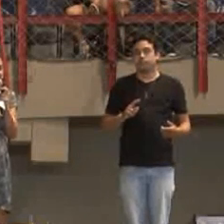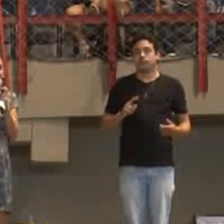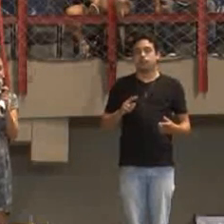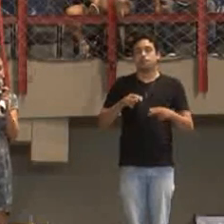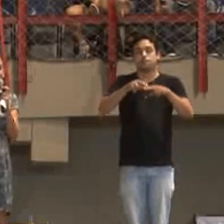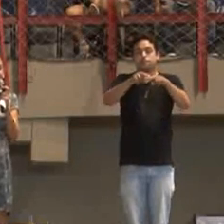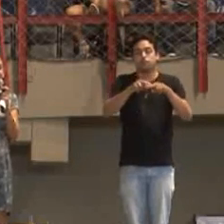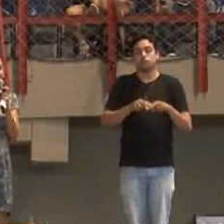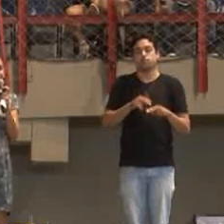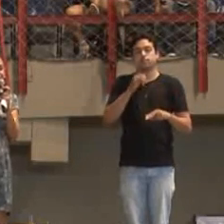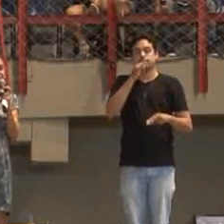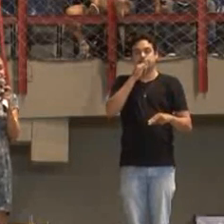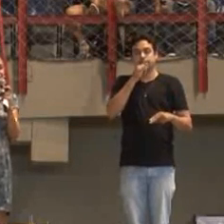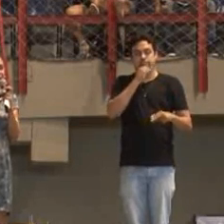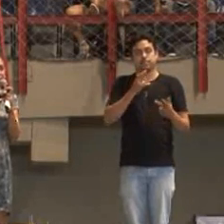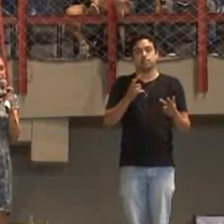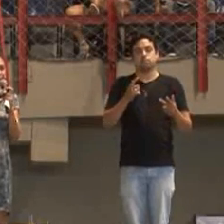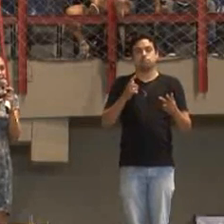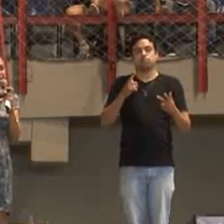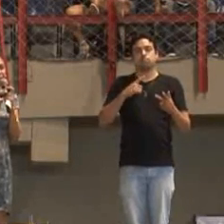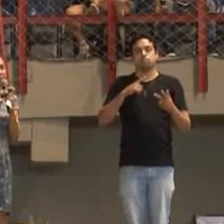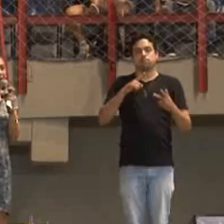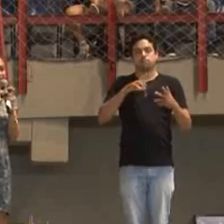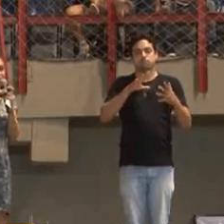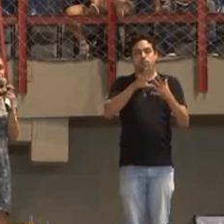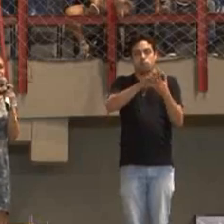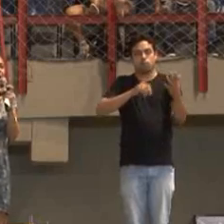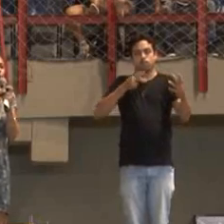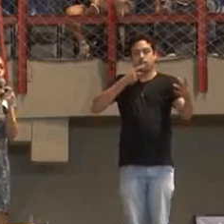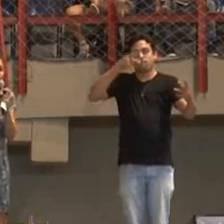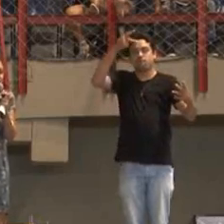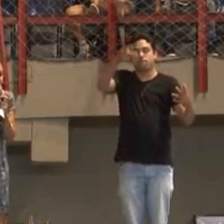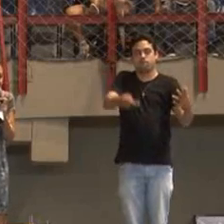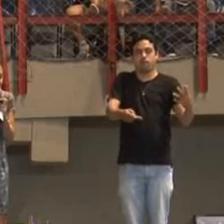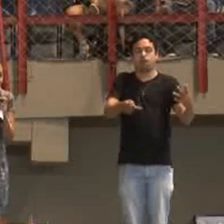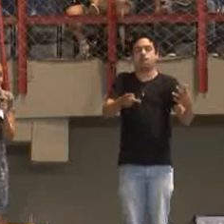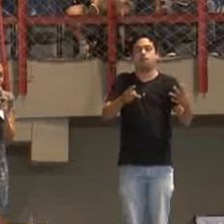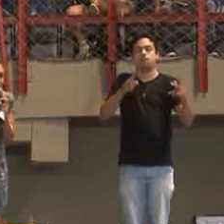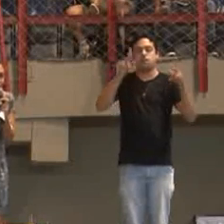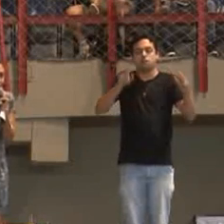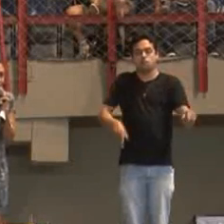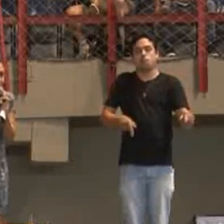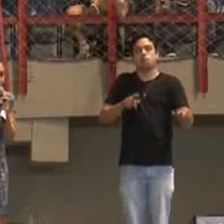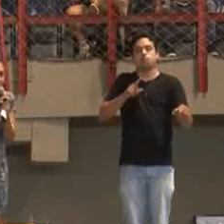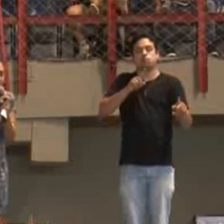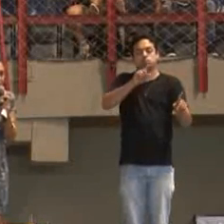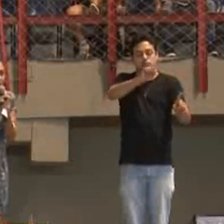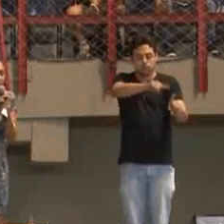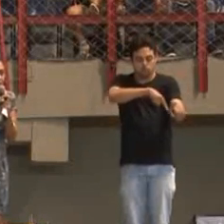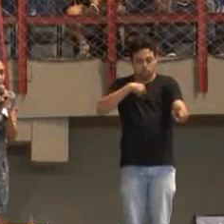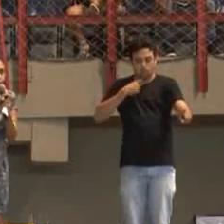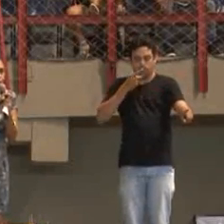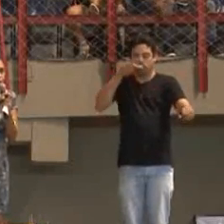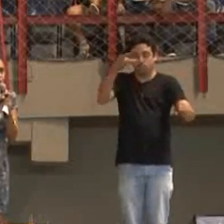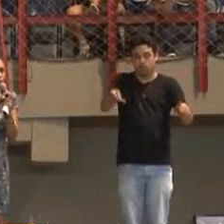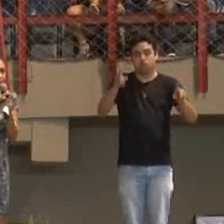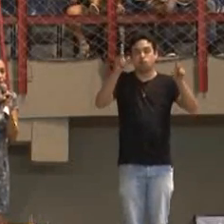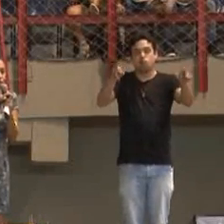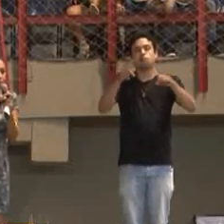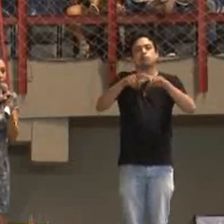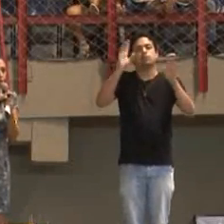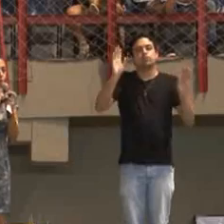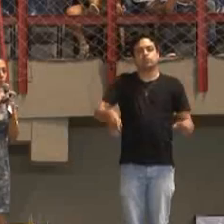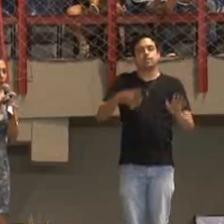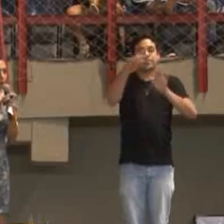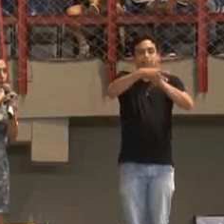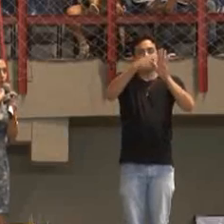Esses gestos, eles se repetem na fala, são os cacoetes de fala. Eu corrigi um